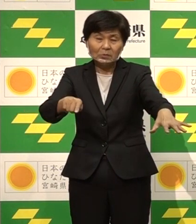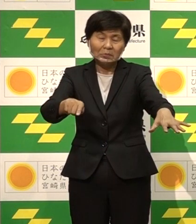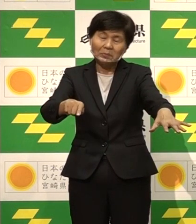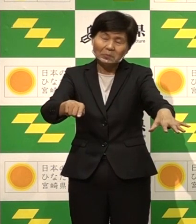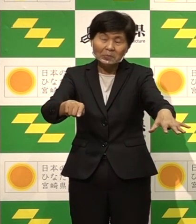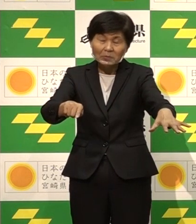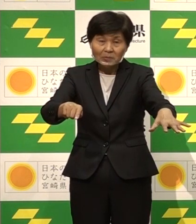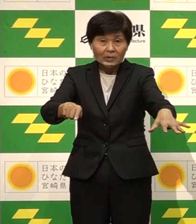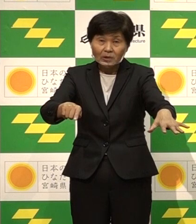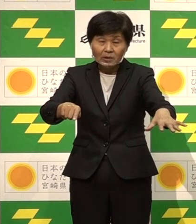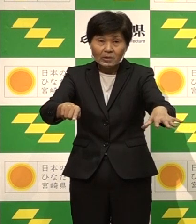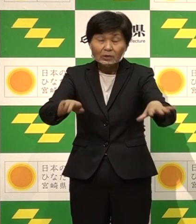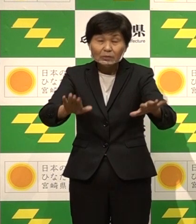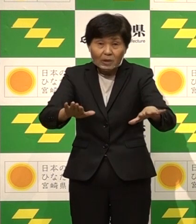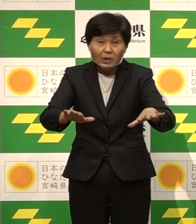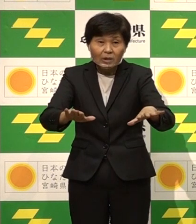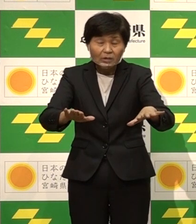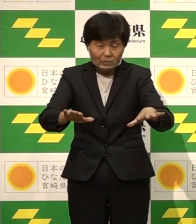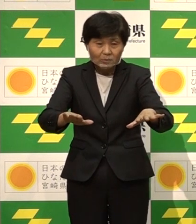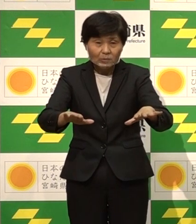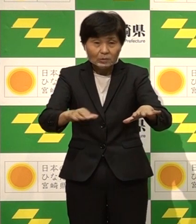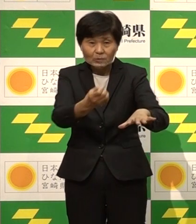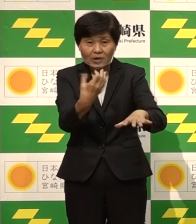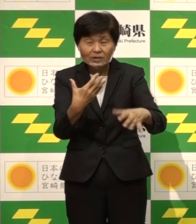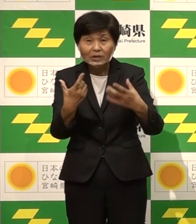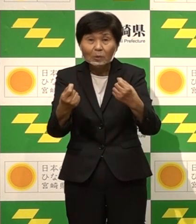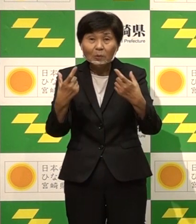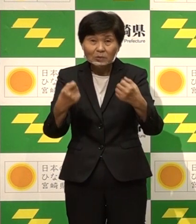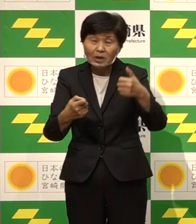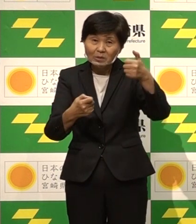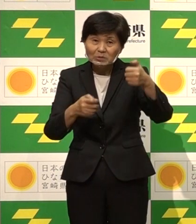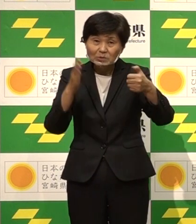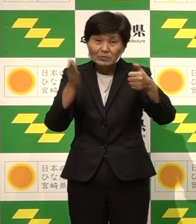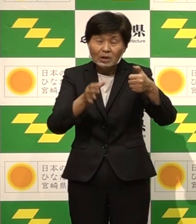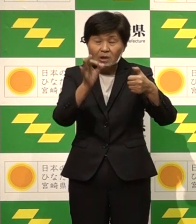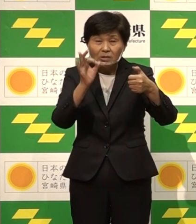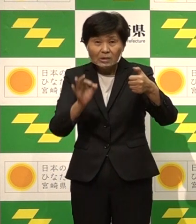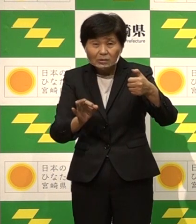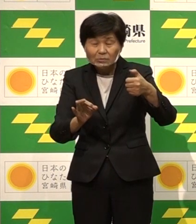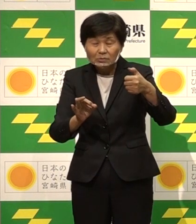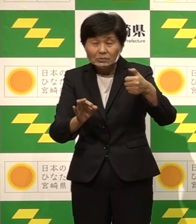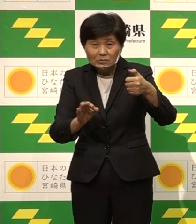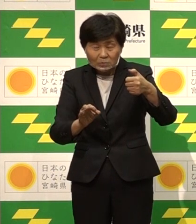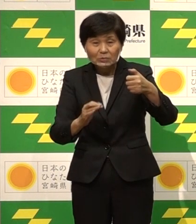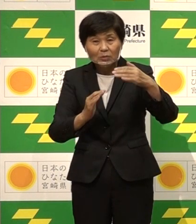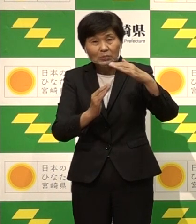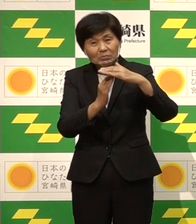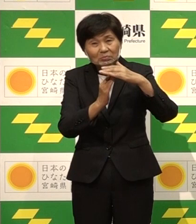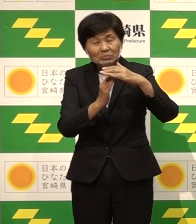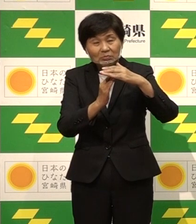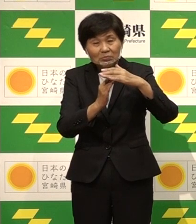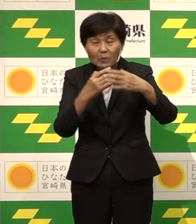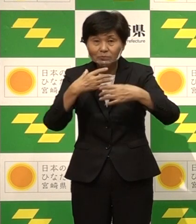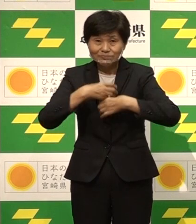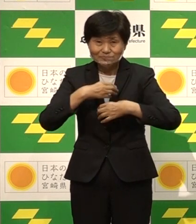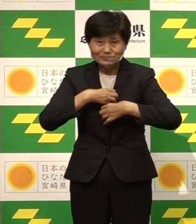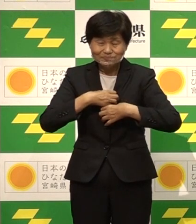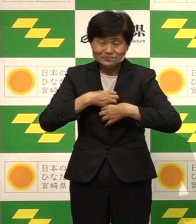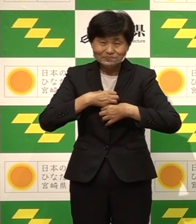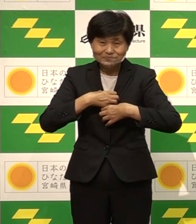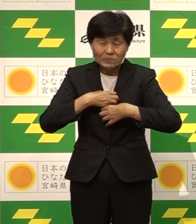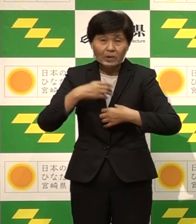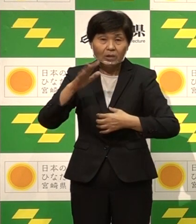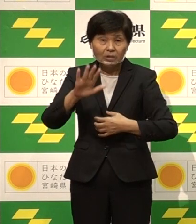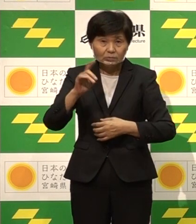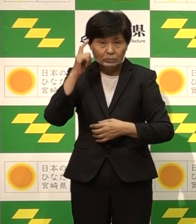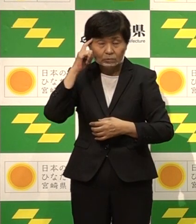ような数字 5割とかですね、そこもなりかねないというところがあります。先ほども質問いただきましたが、やはりその増え